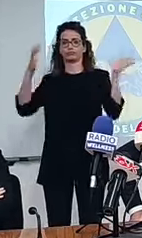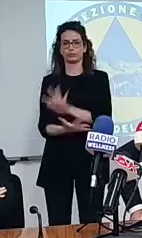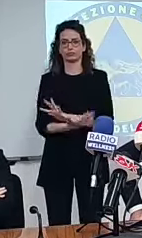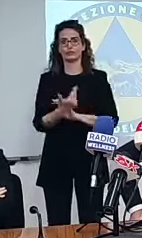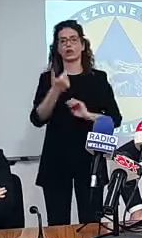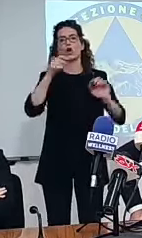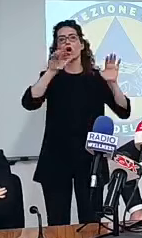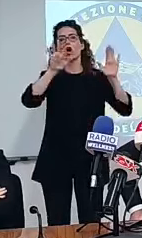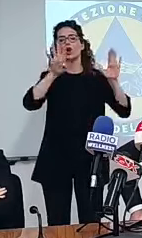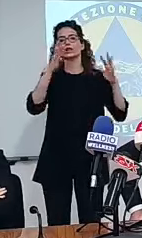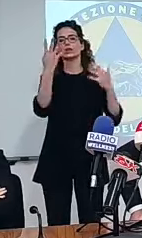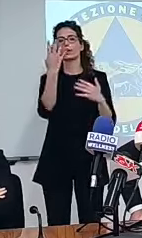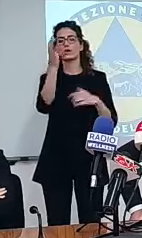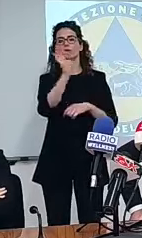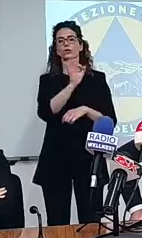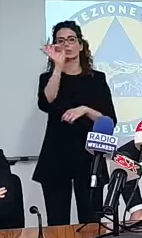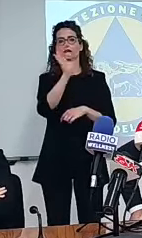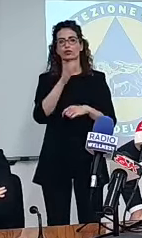84%.